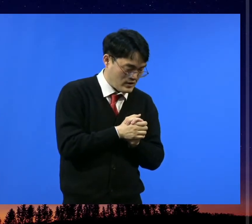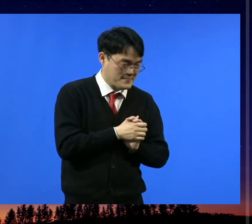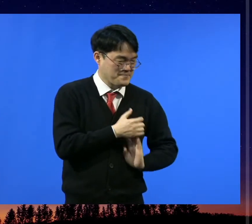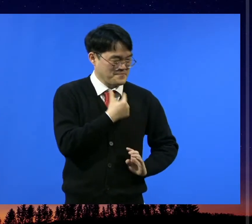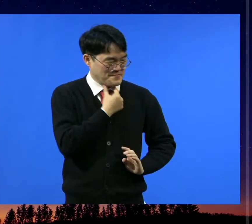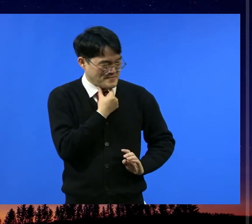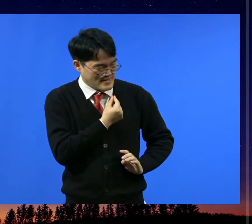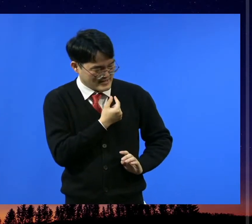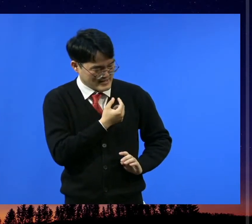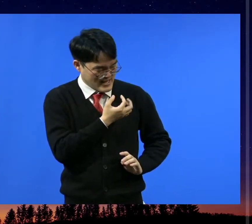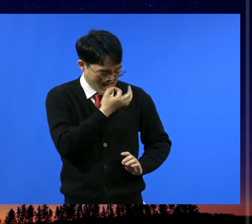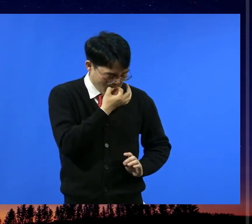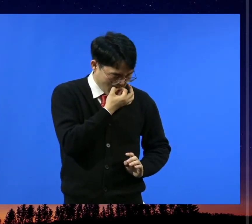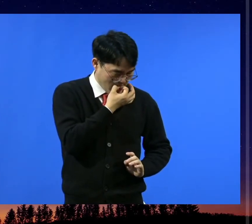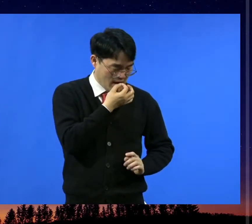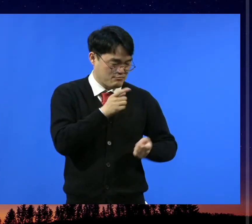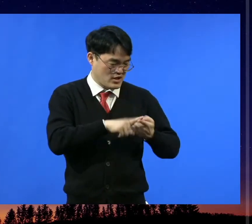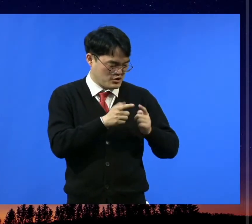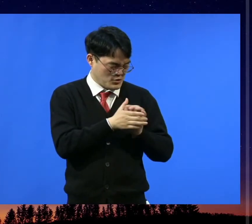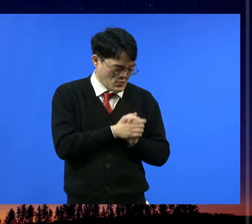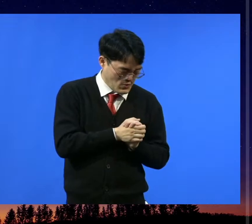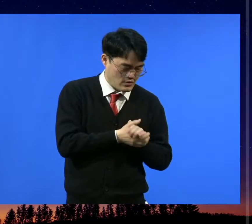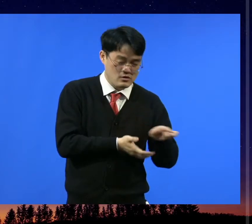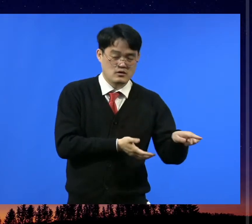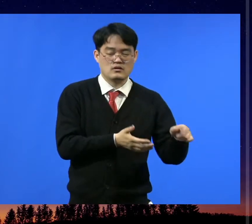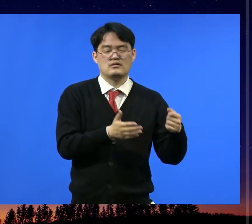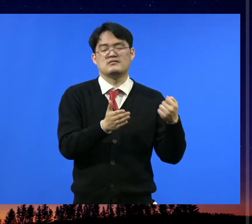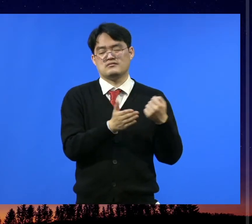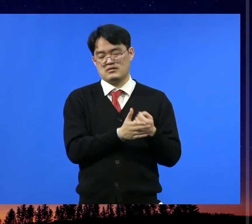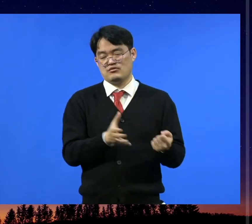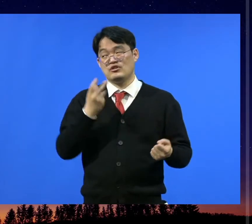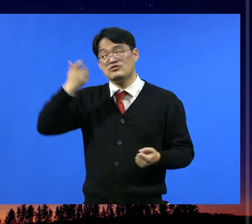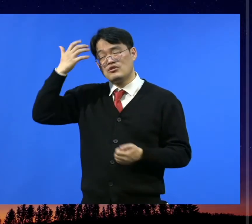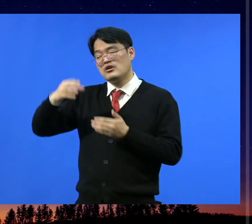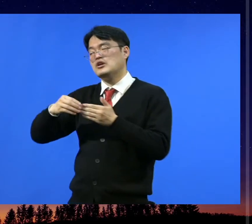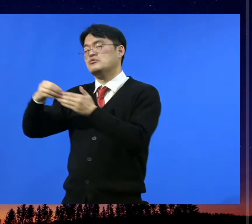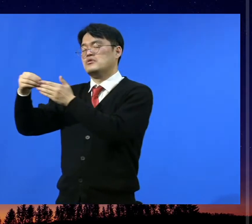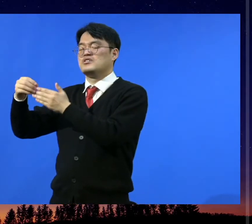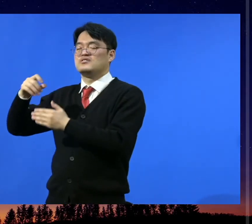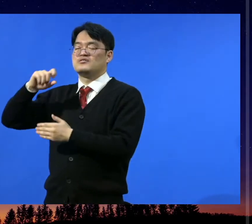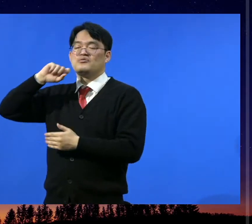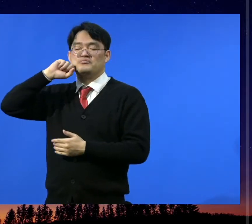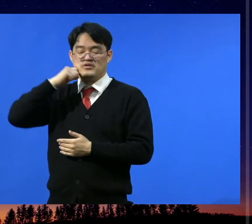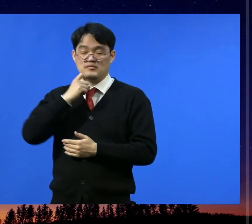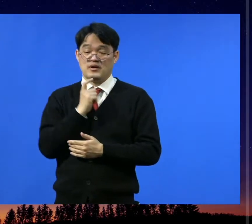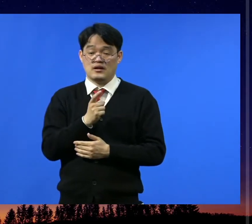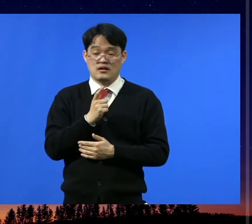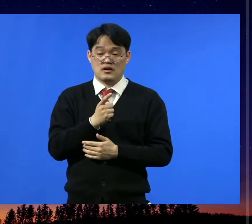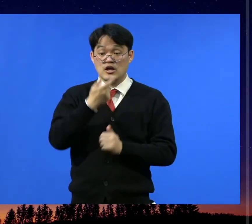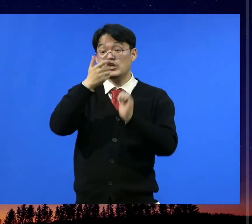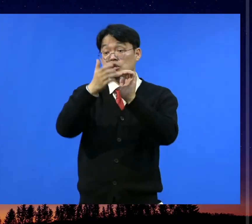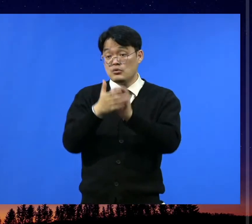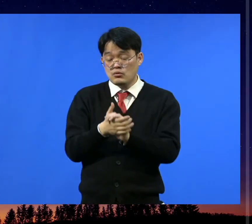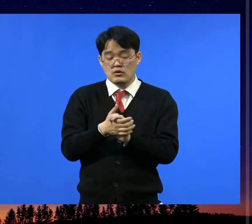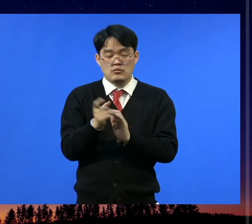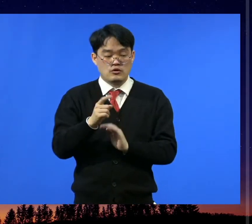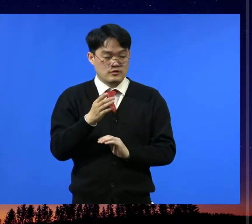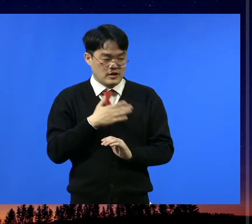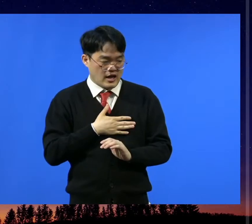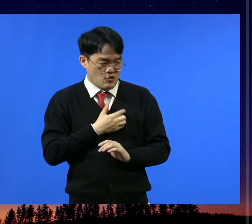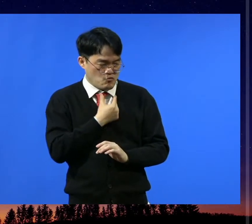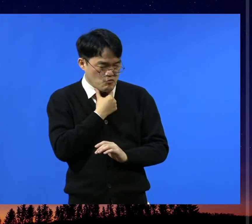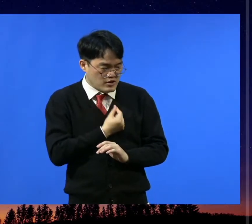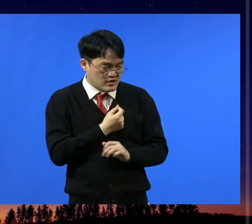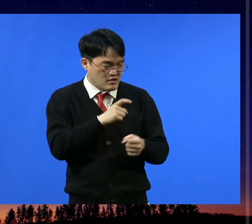기도가 내 목적과 뜻을, 욕심을 이루기 위한 도구로 사용할 때가 많아요.